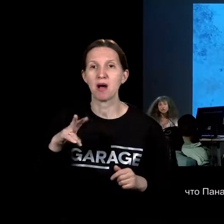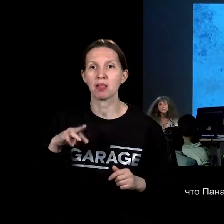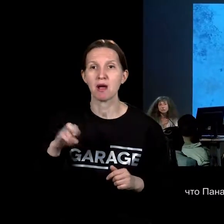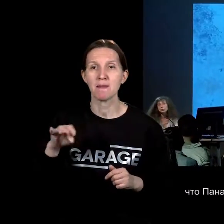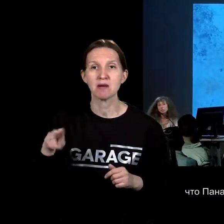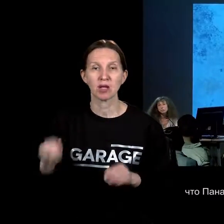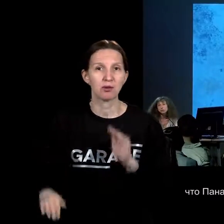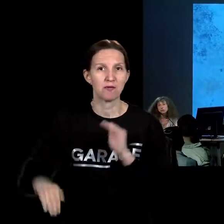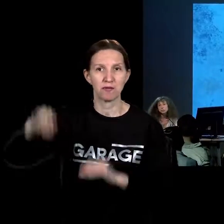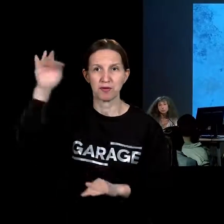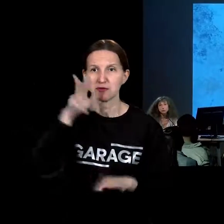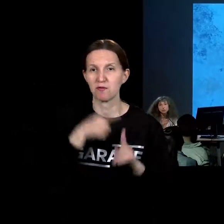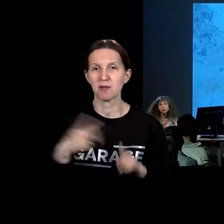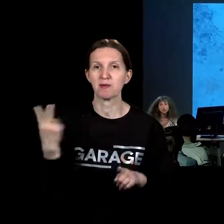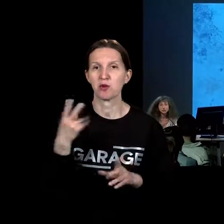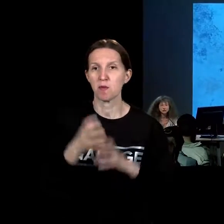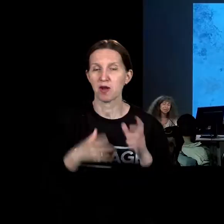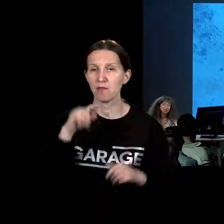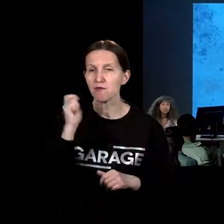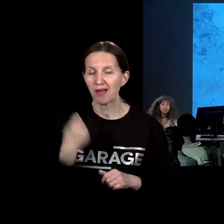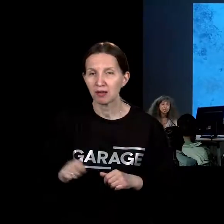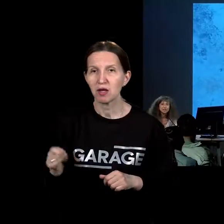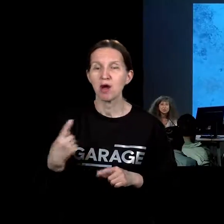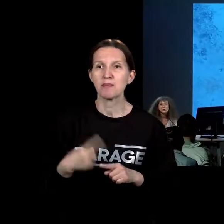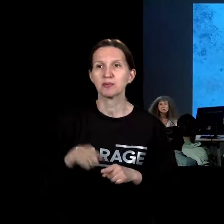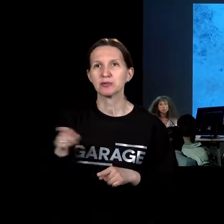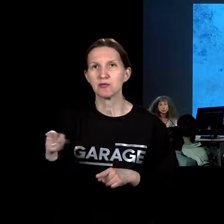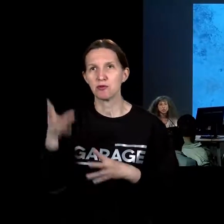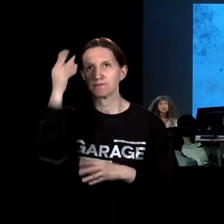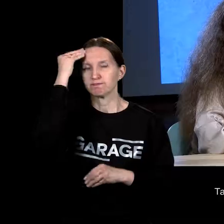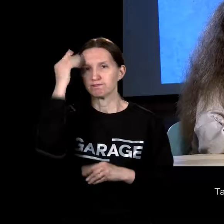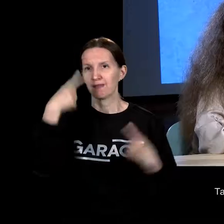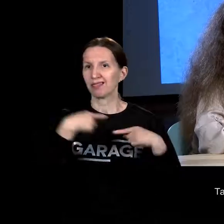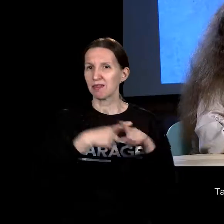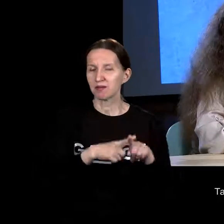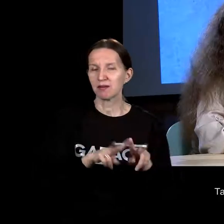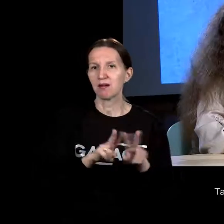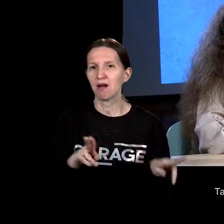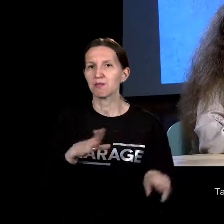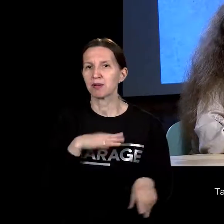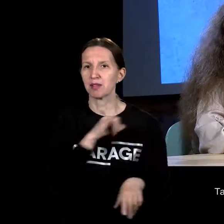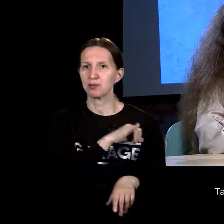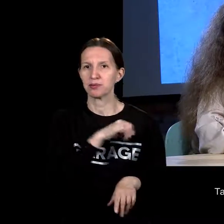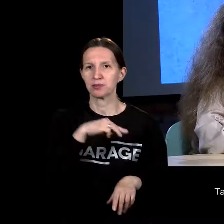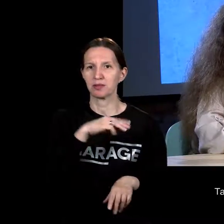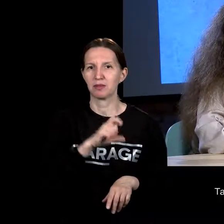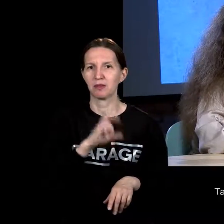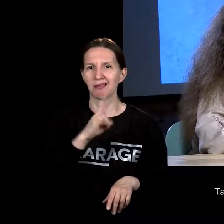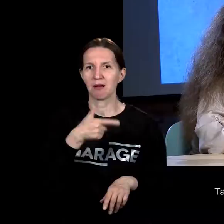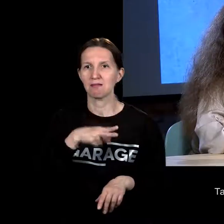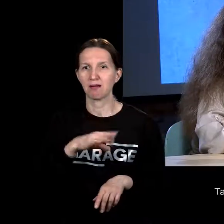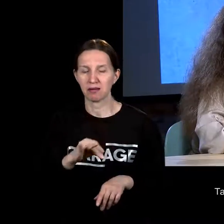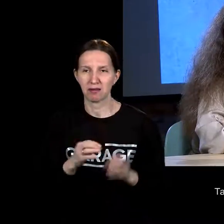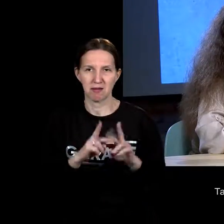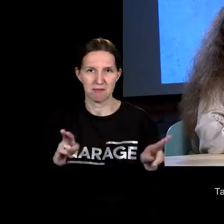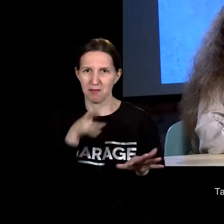войны. Для его искусства очень важно, и для его отношения с техникой тоже очень важно, так же, как это было важно для принадлежащего